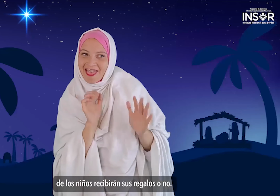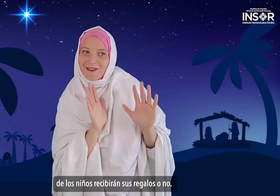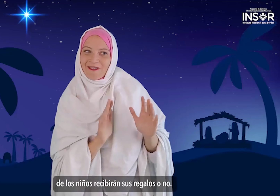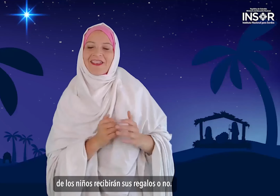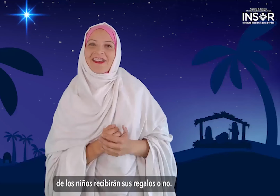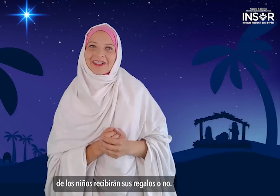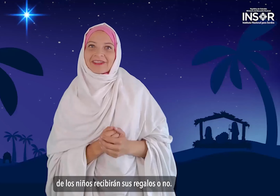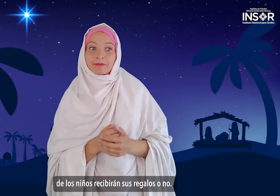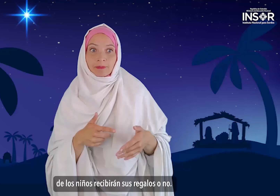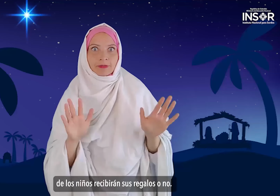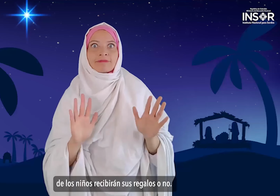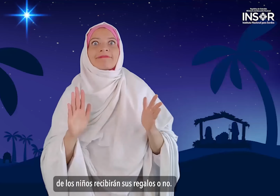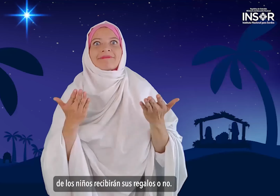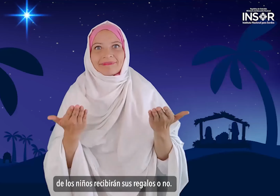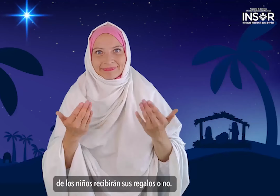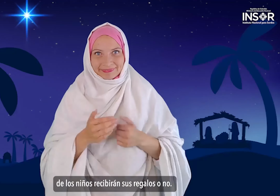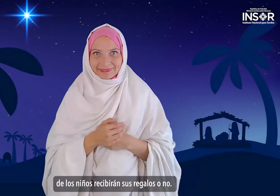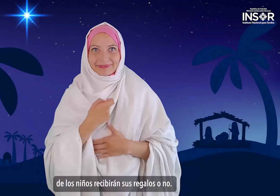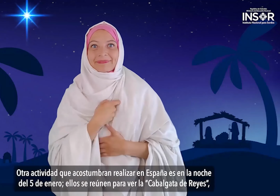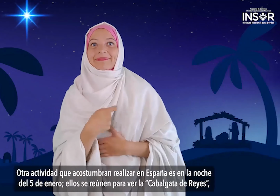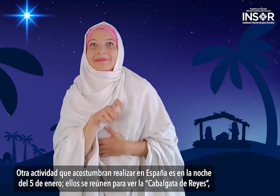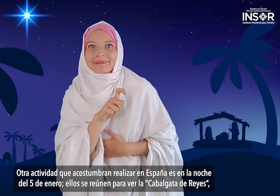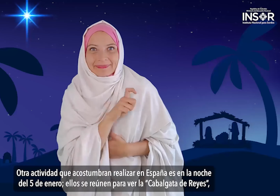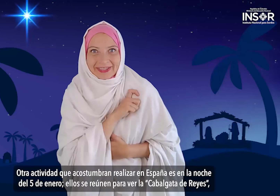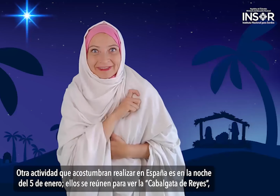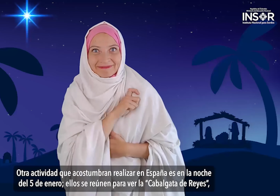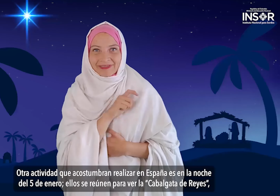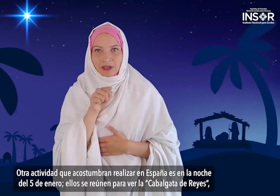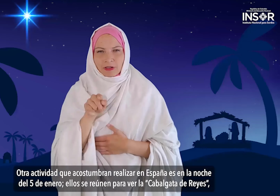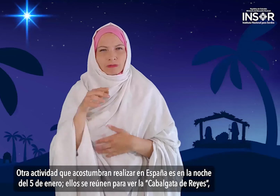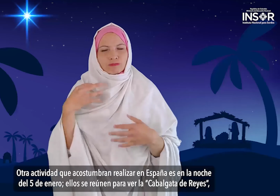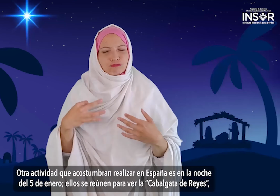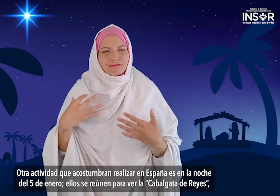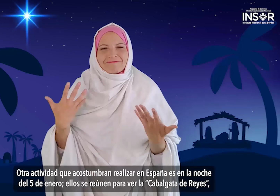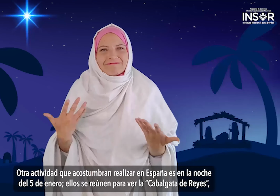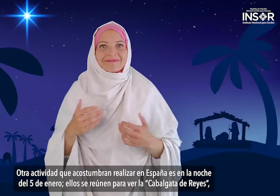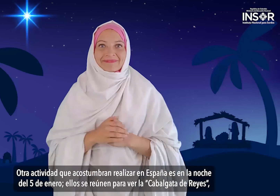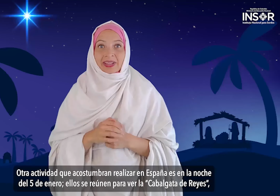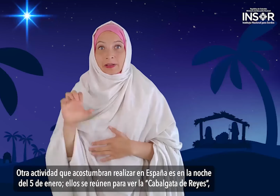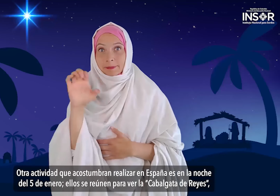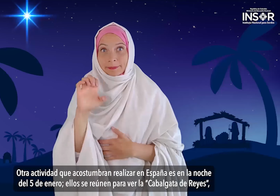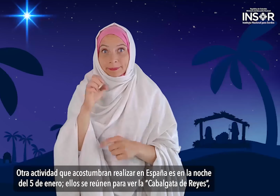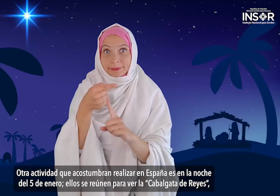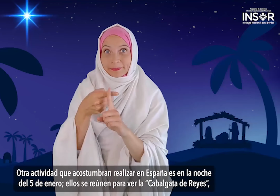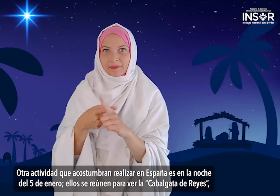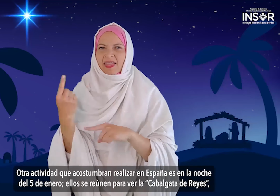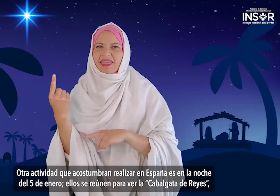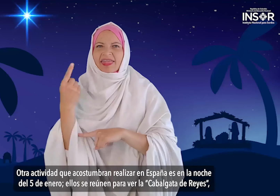recibirán sus regalos o no. Otra actividad que acostumbran a realizar estar en España es en la noche del